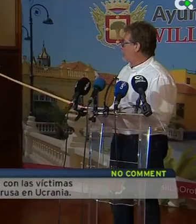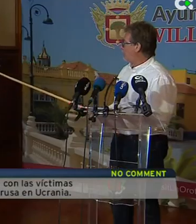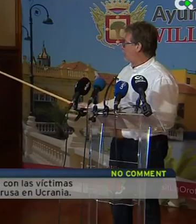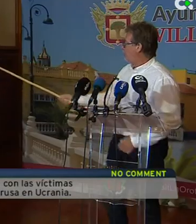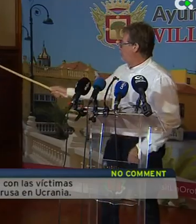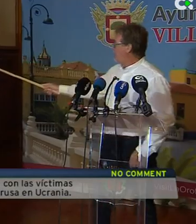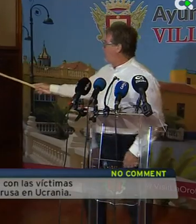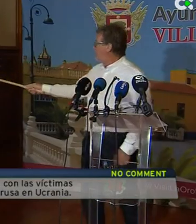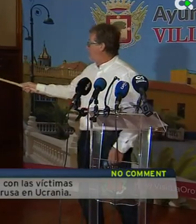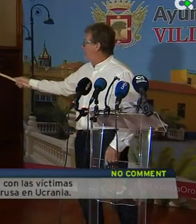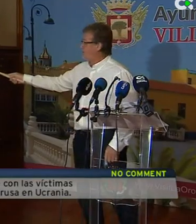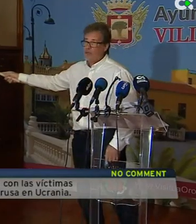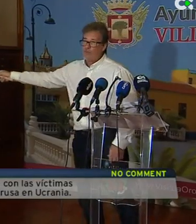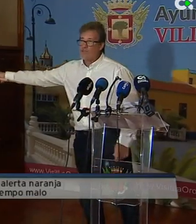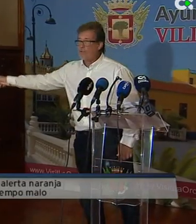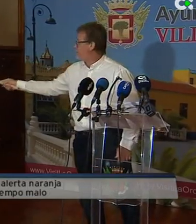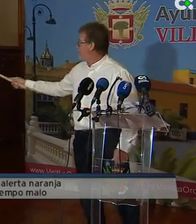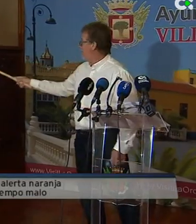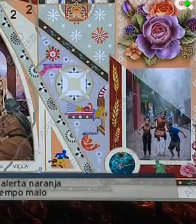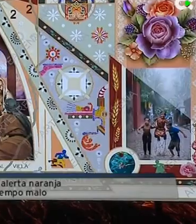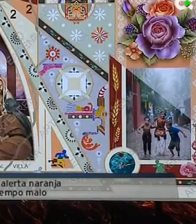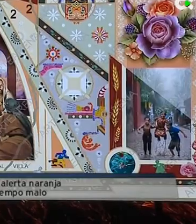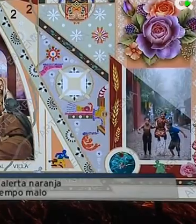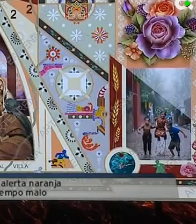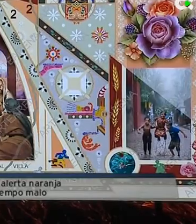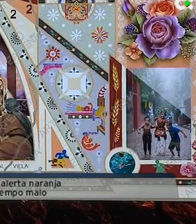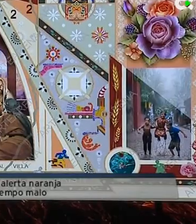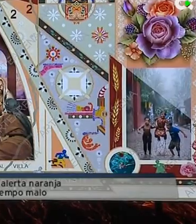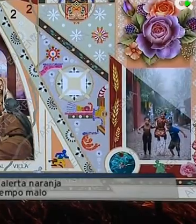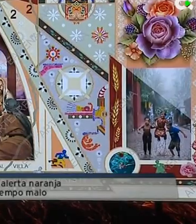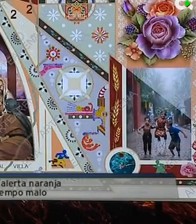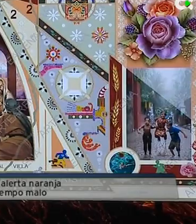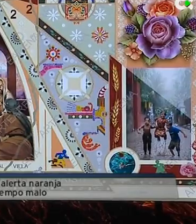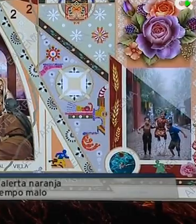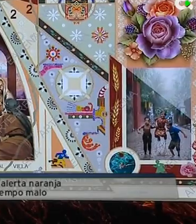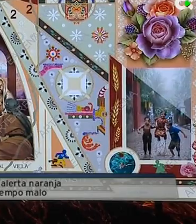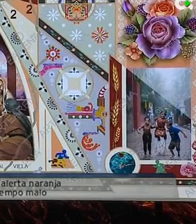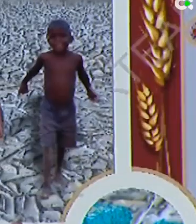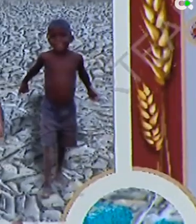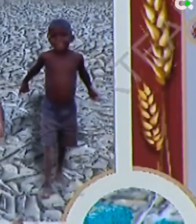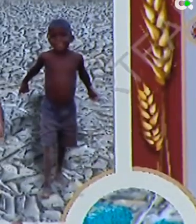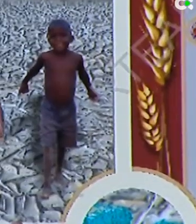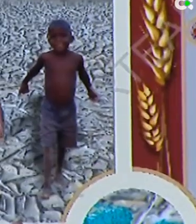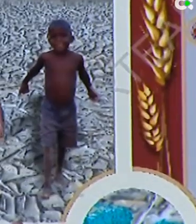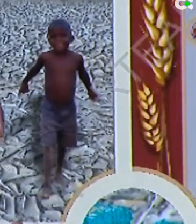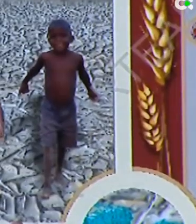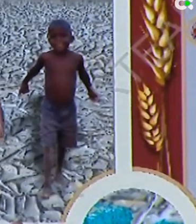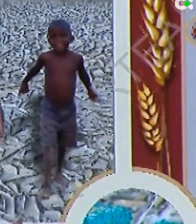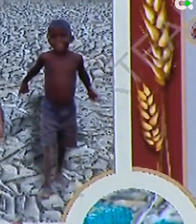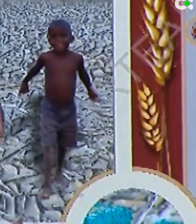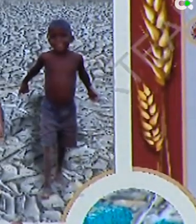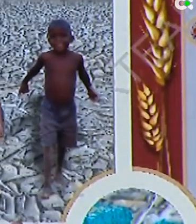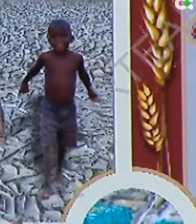Estamos realizando diferentes espacios, porque hay varias formas de poderlo, bueno, está saliendo de una